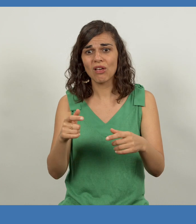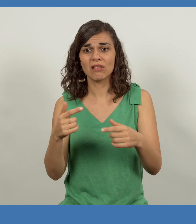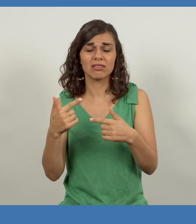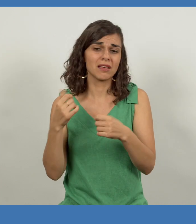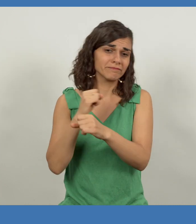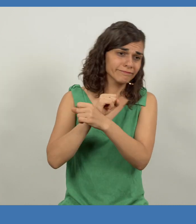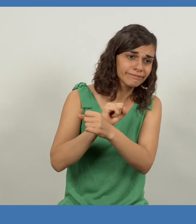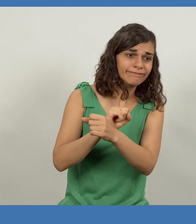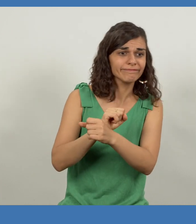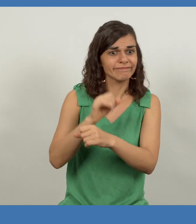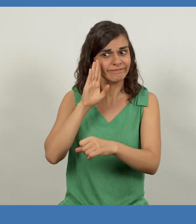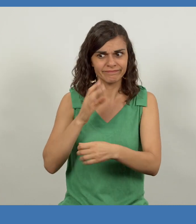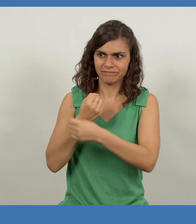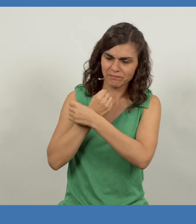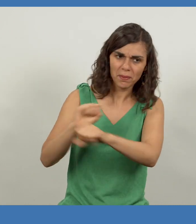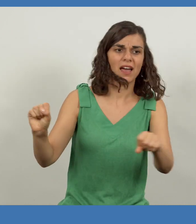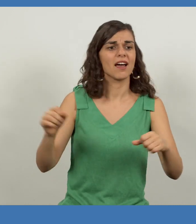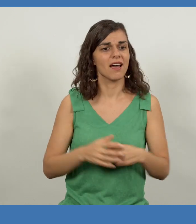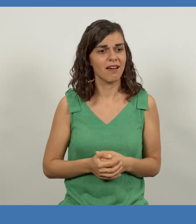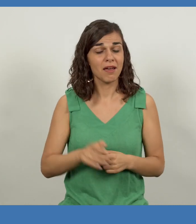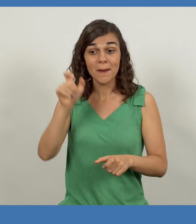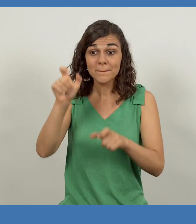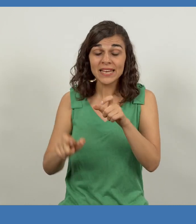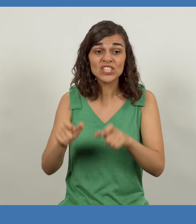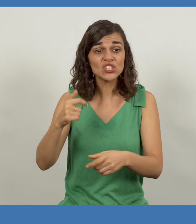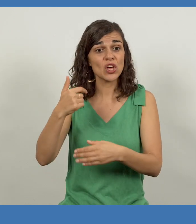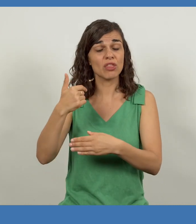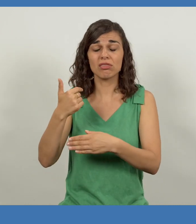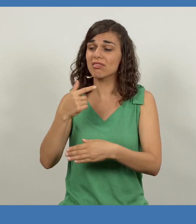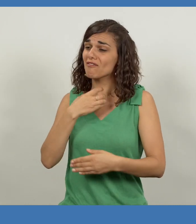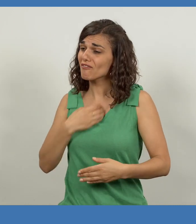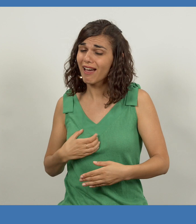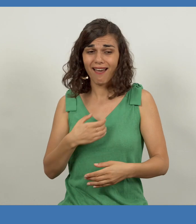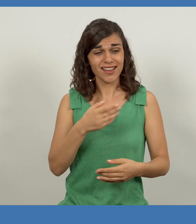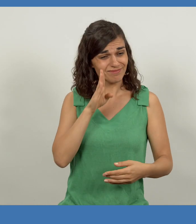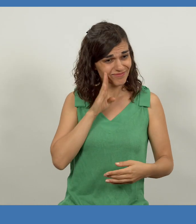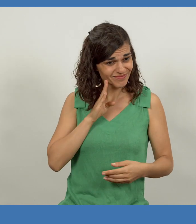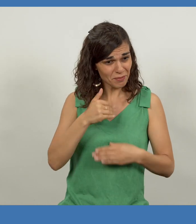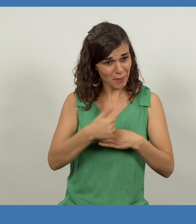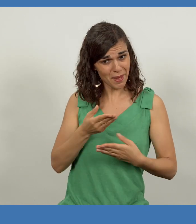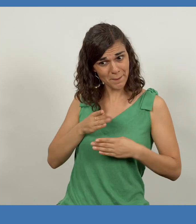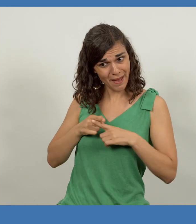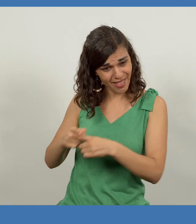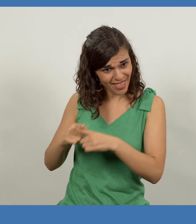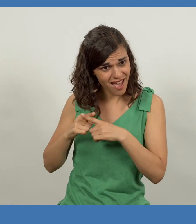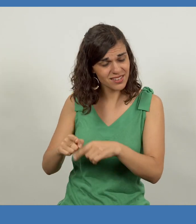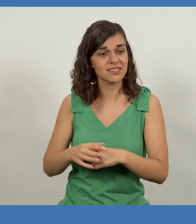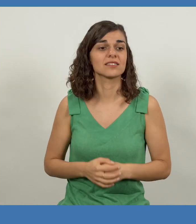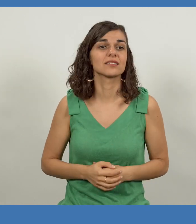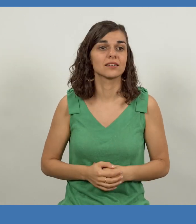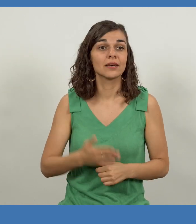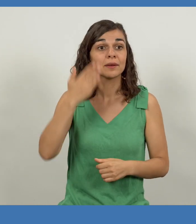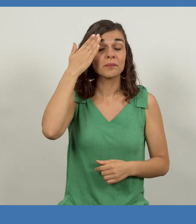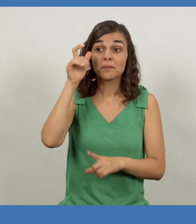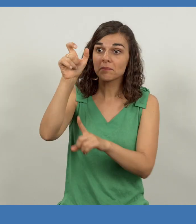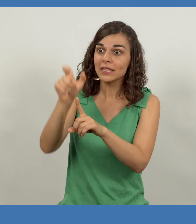joug. Partage ton pain avec celui qui a faim et fais entrer dans ta maison les malheureux sans asile. Si tu